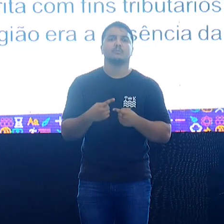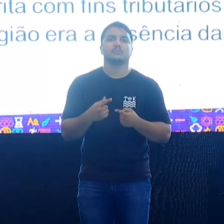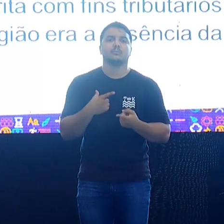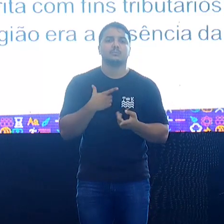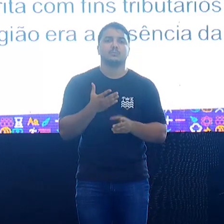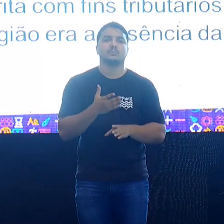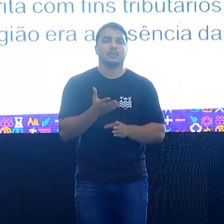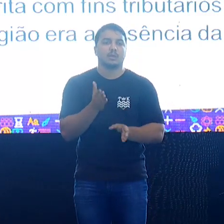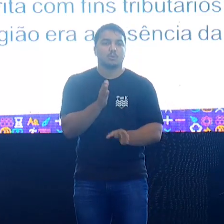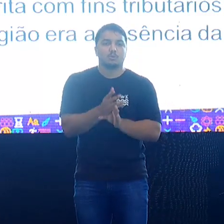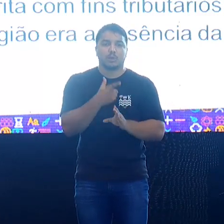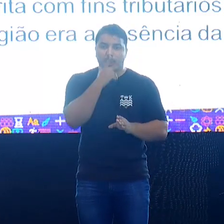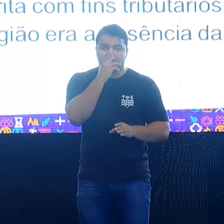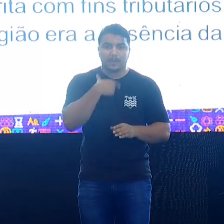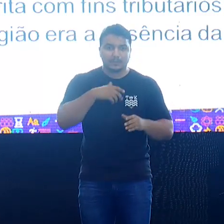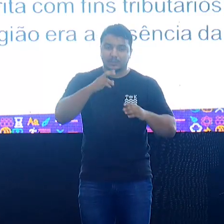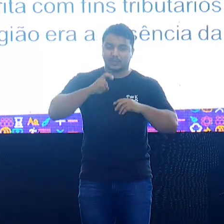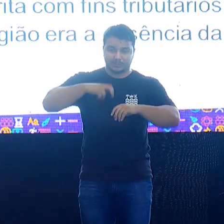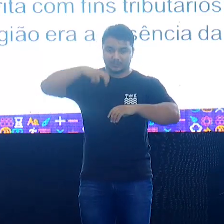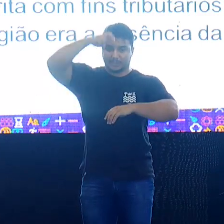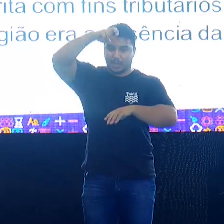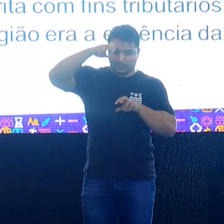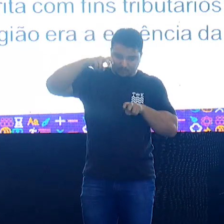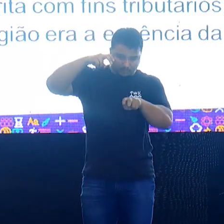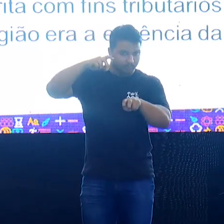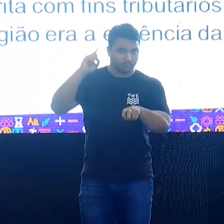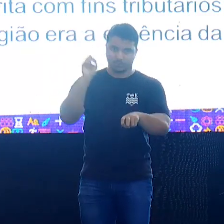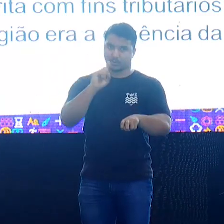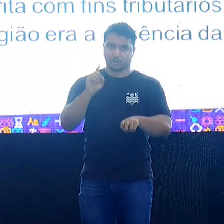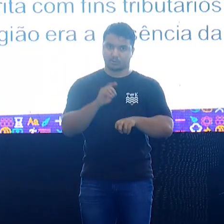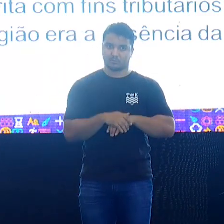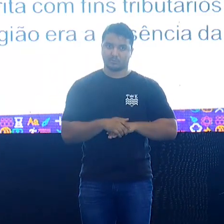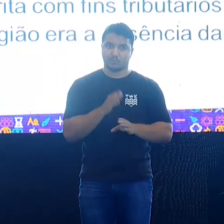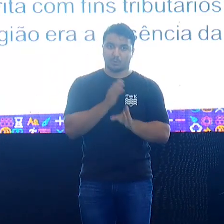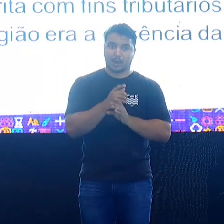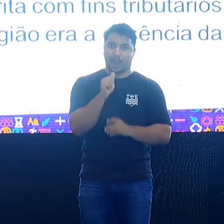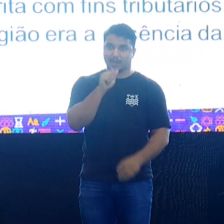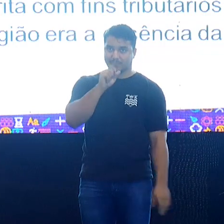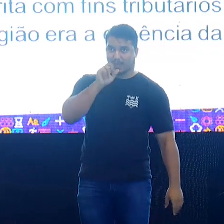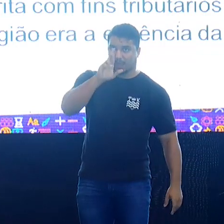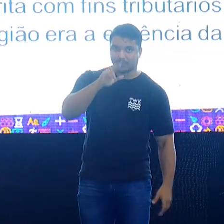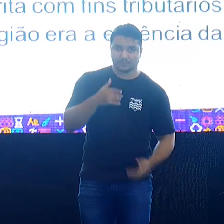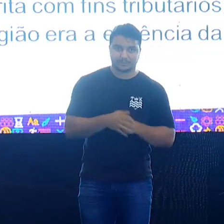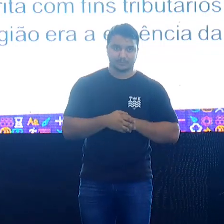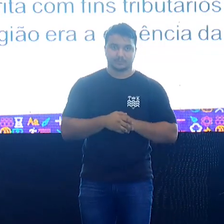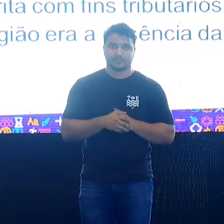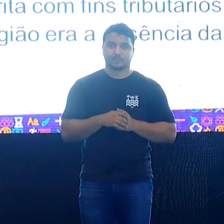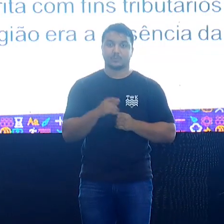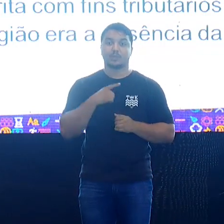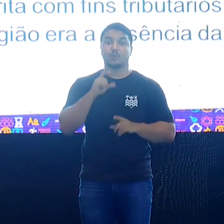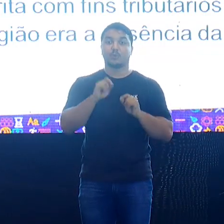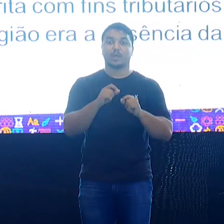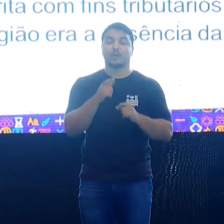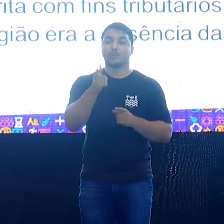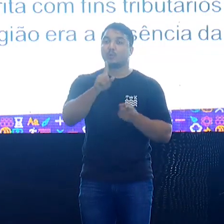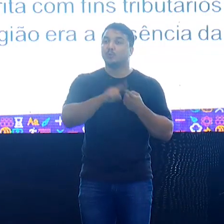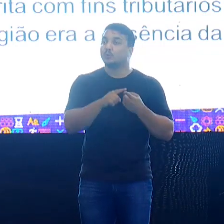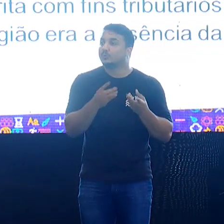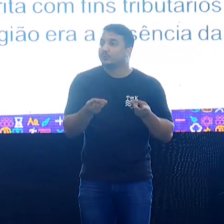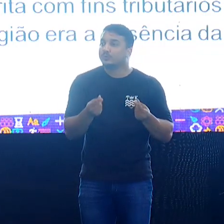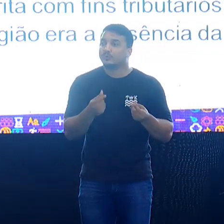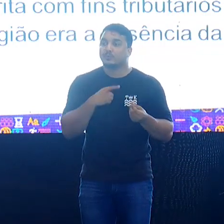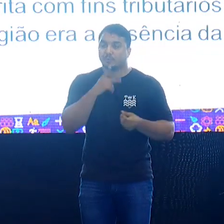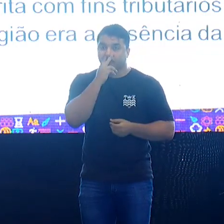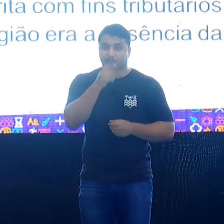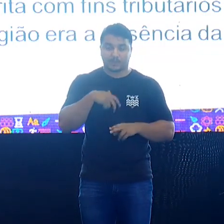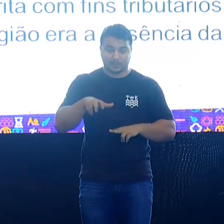Tem gente que não passa embaixo de escada. O mais absurdo, tem gente que quando